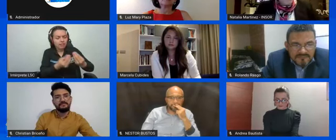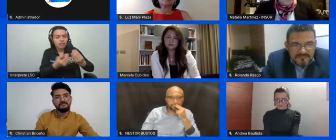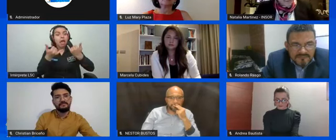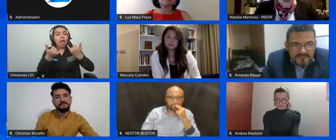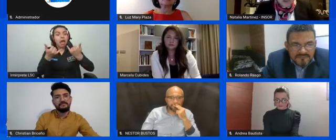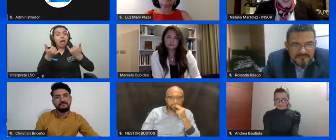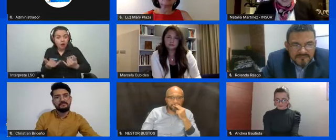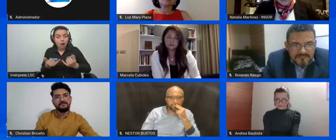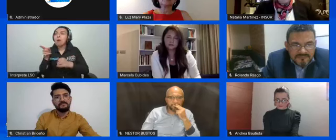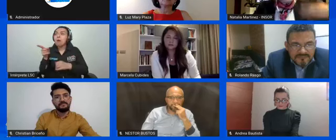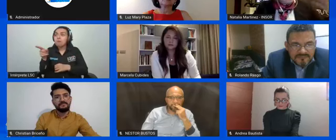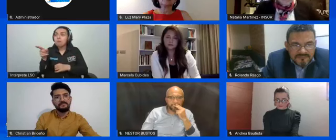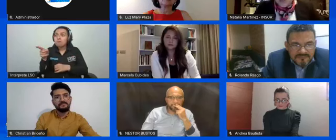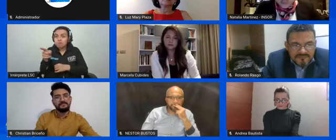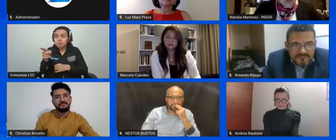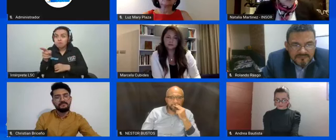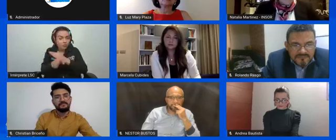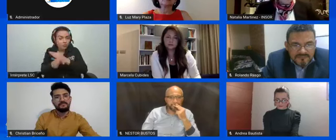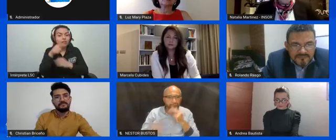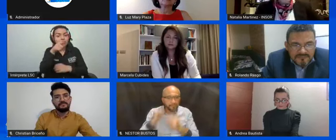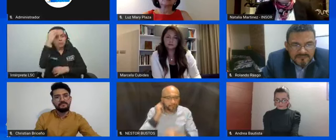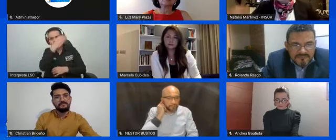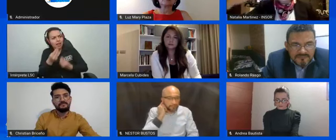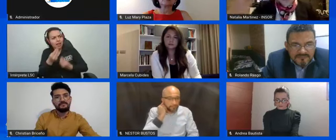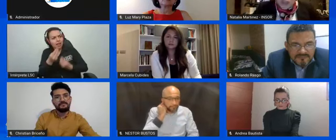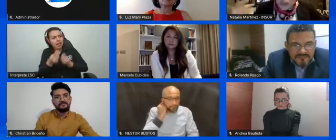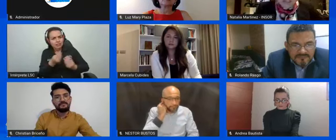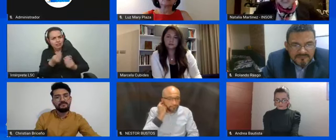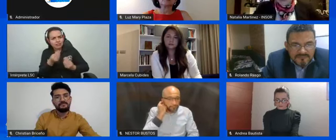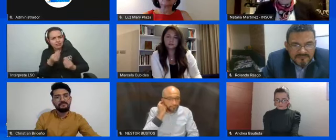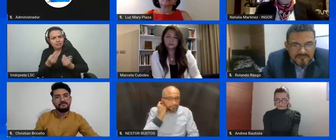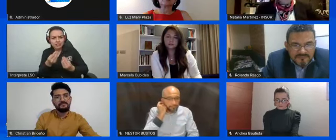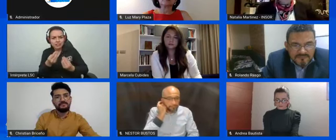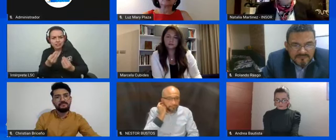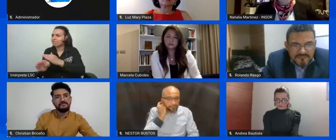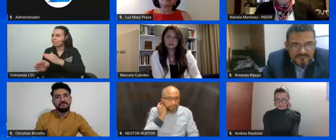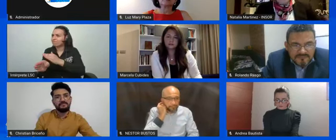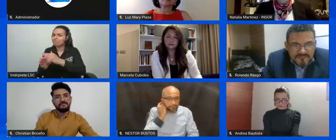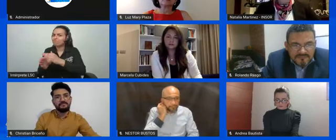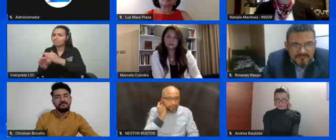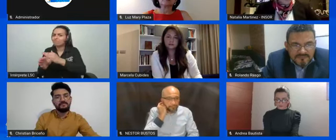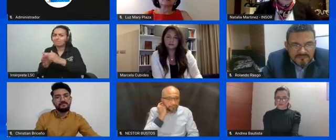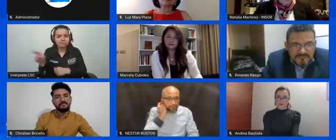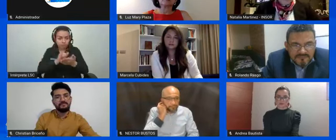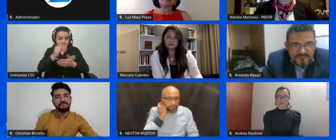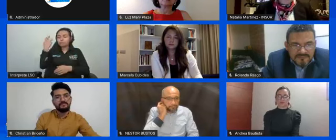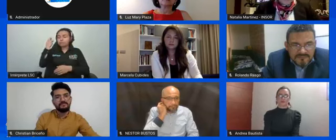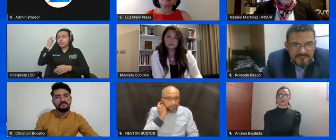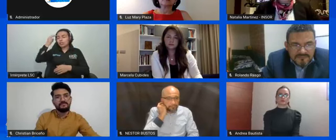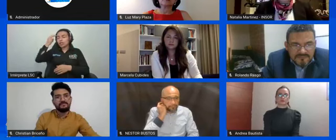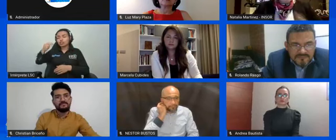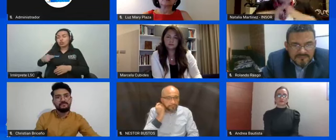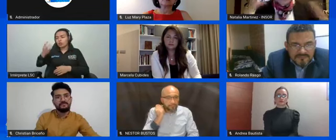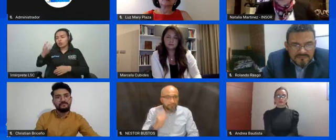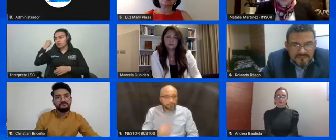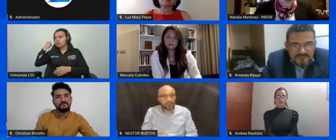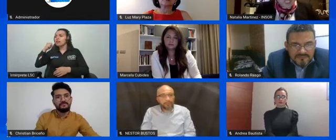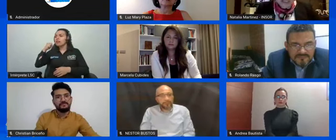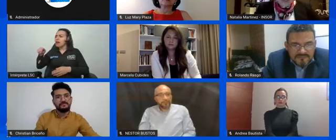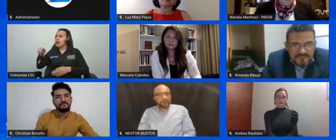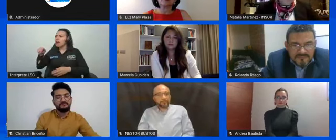esos resultados tan históricos en términos de investigación. Y hoy en día también seguimos siendo referente por resultados